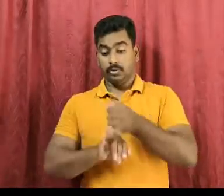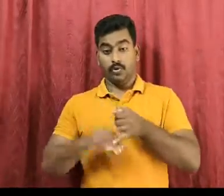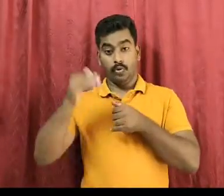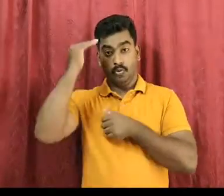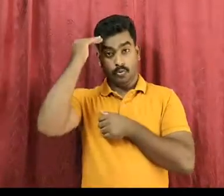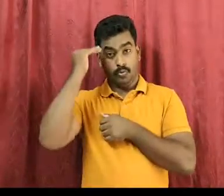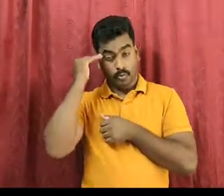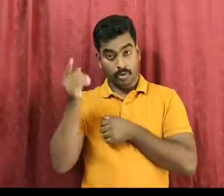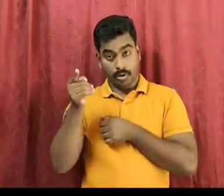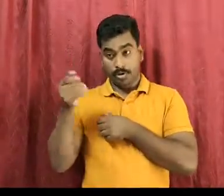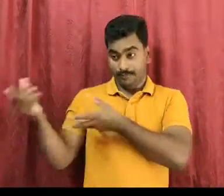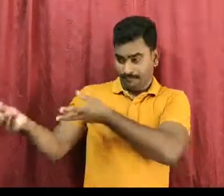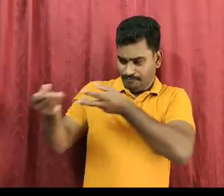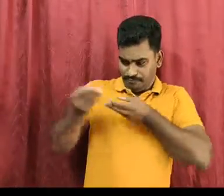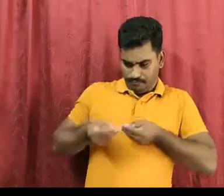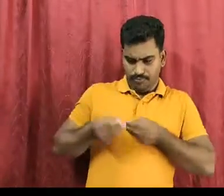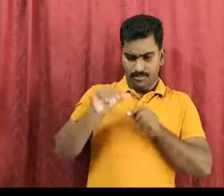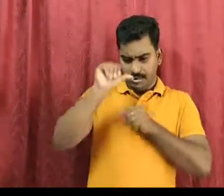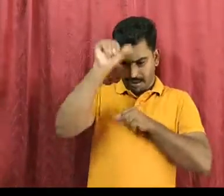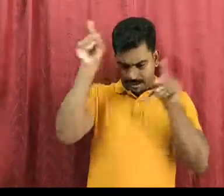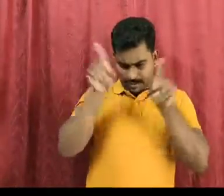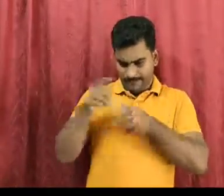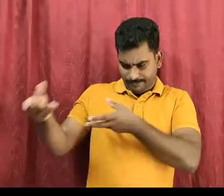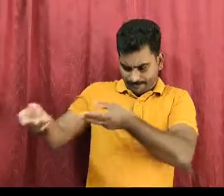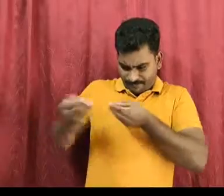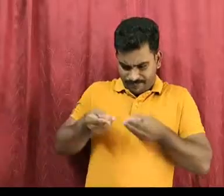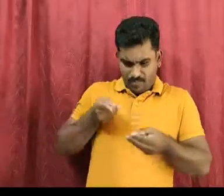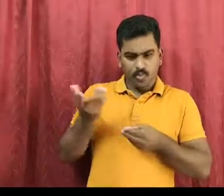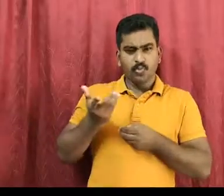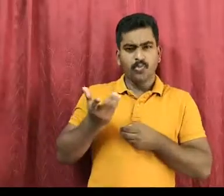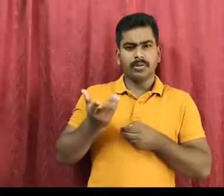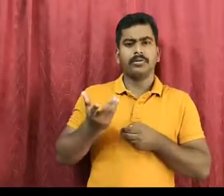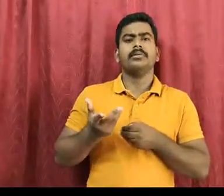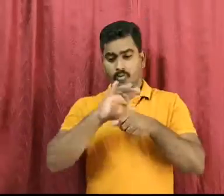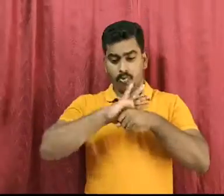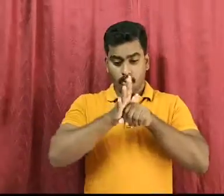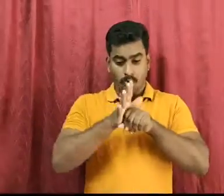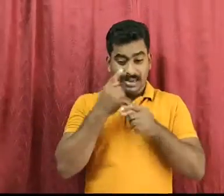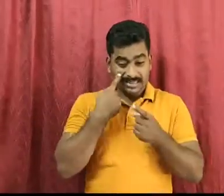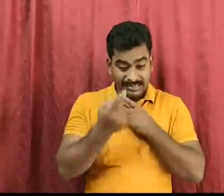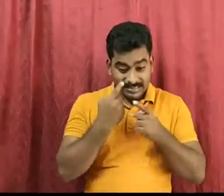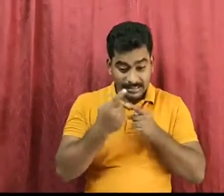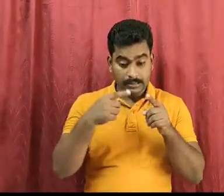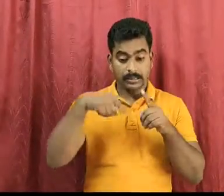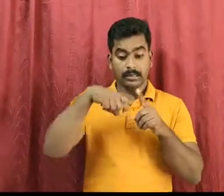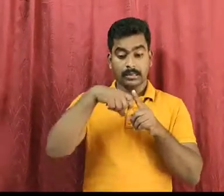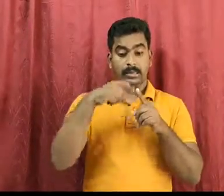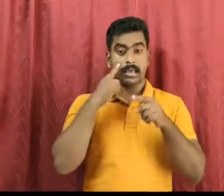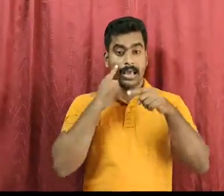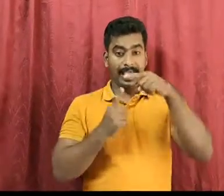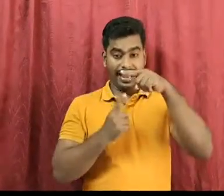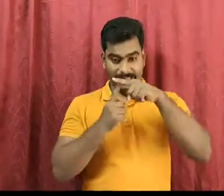ദക്ഷിണ കൊറിയയിൽ നിന്ന് 5 ലക്ഷം കോവിഡ് പരിശോധനാ കിറ്റുകൾ ഇന്ത്യ വാങ്ങും.